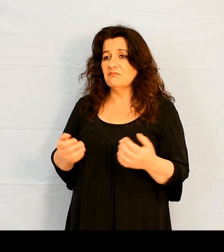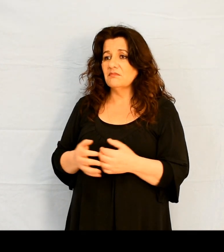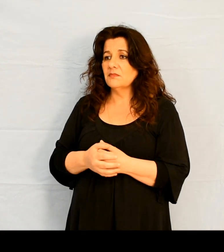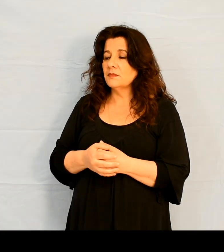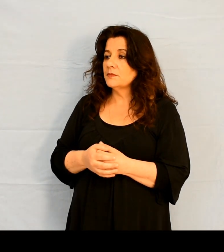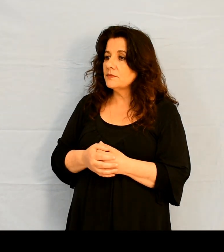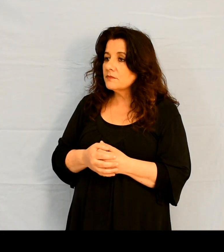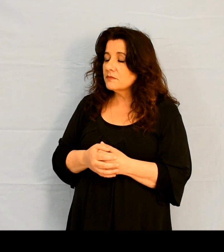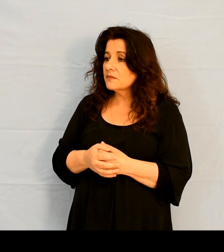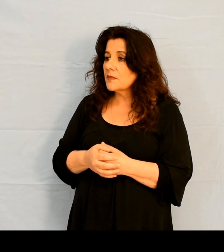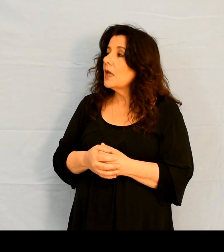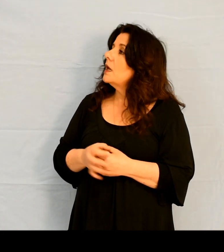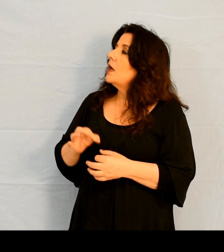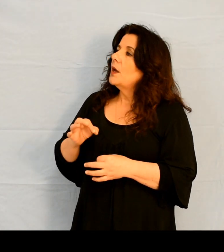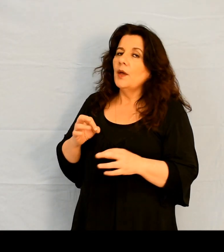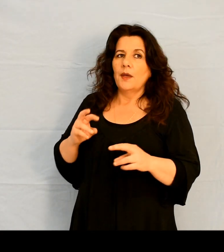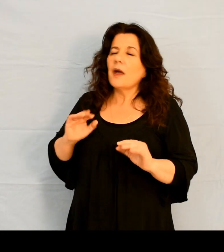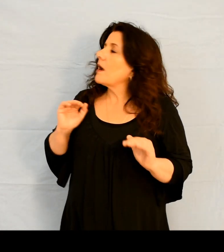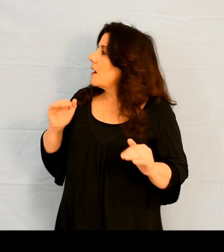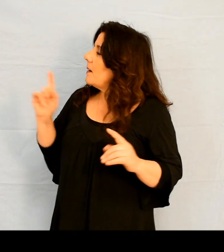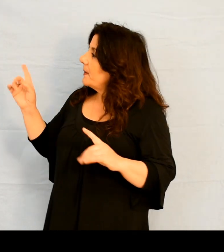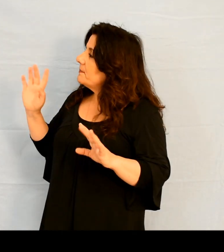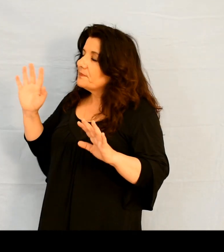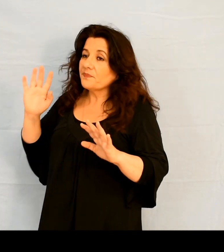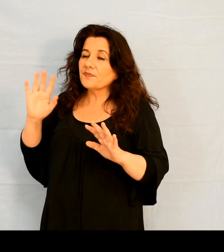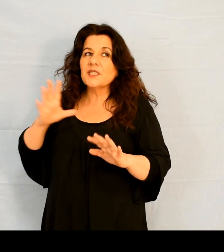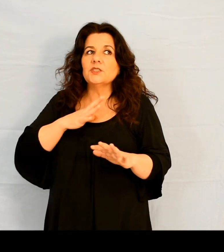À vrai dire, des femmes de notre groupe nous ont remplis de stupeur.